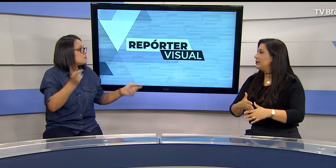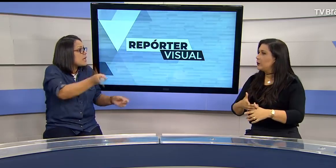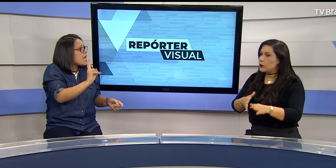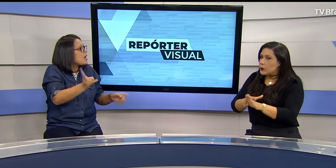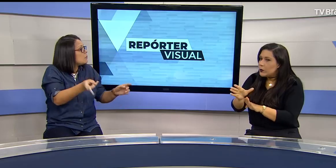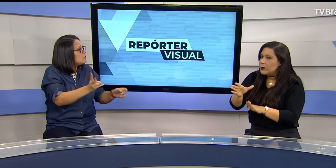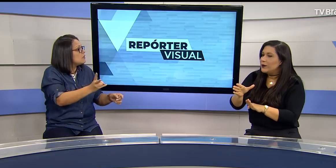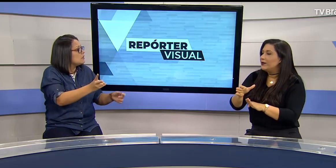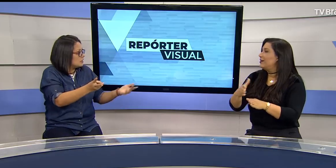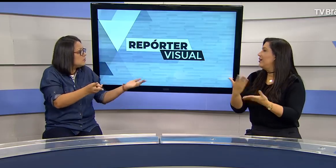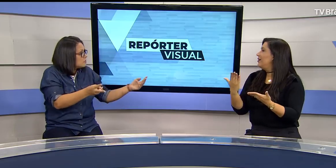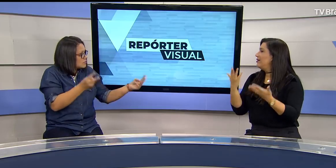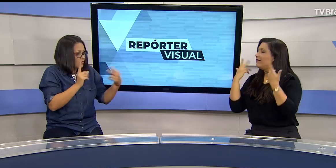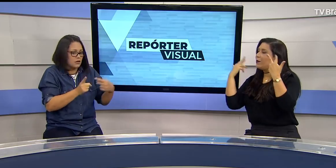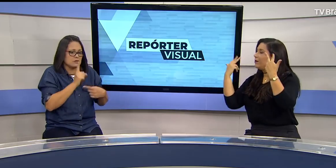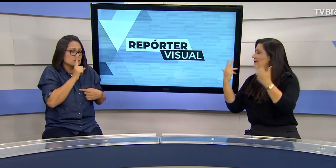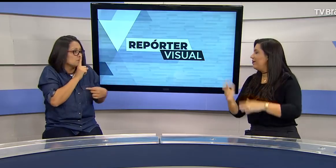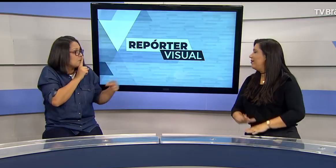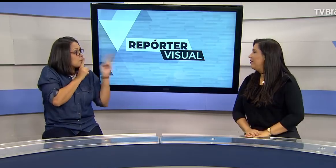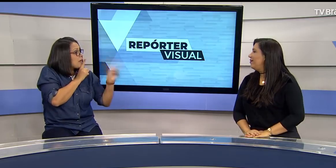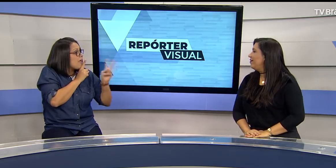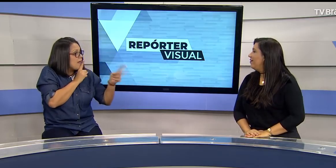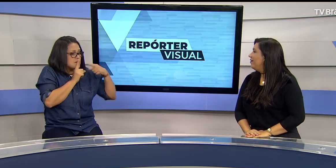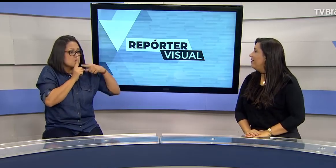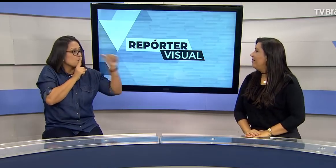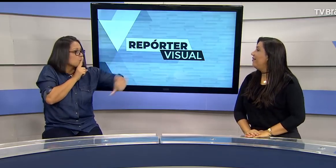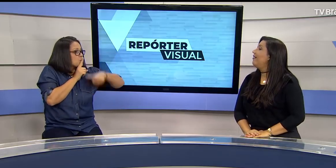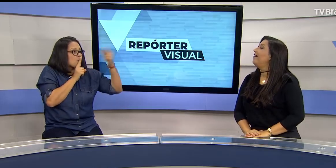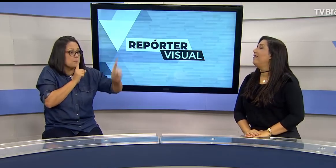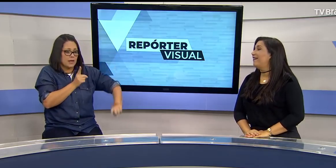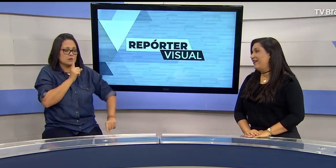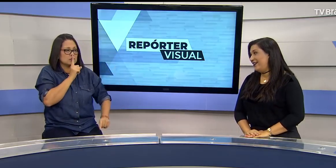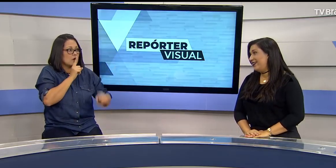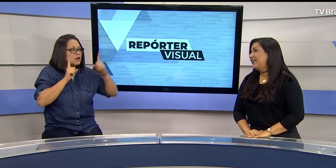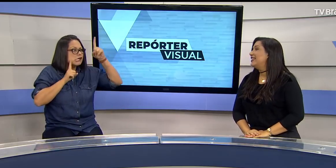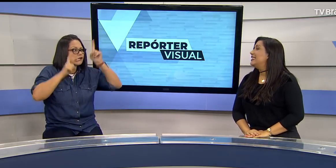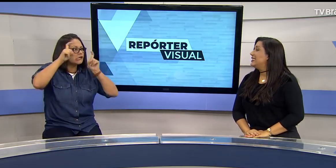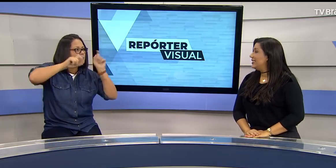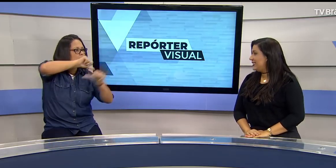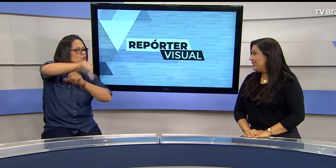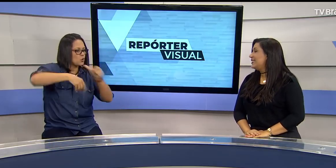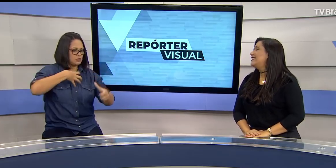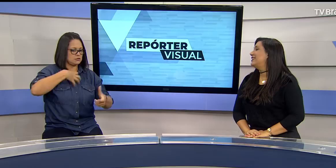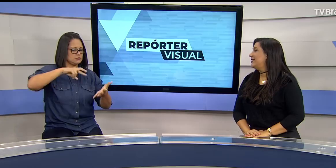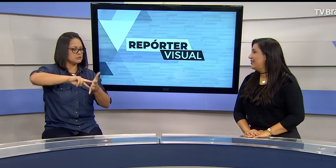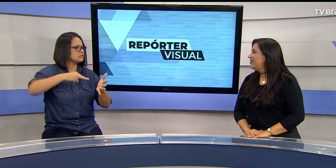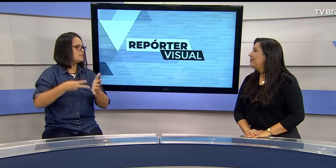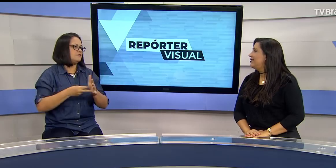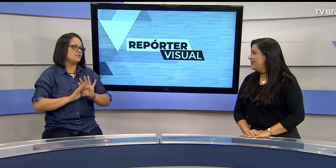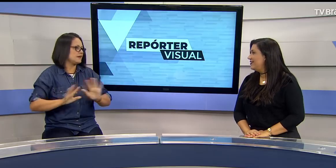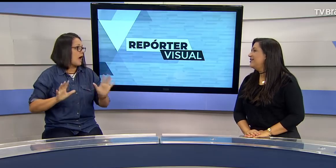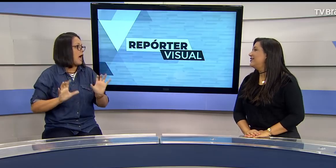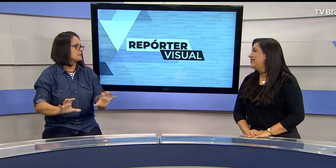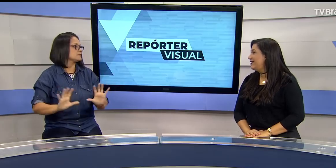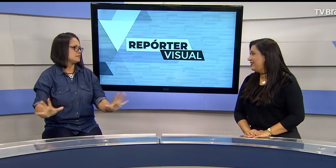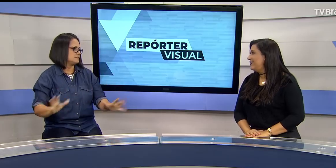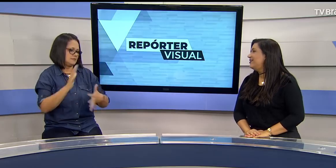O mesmo sinal feito 2 vezes. O que mudou o sentido foi exclusivamente a expressão facial. É assim que a língua brasileira de sinais